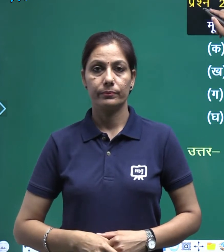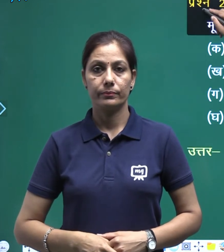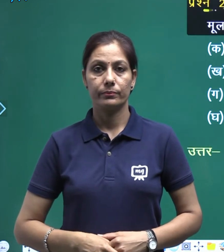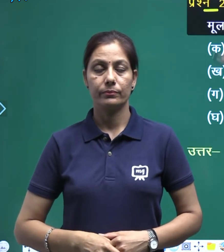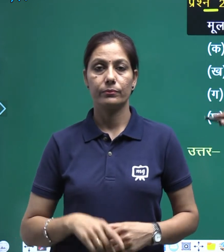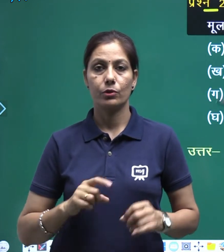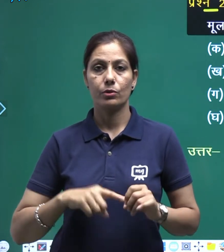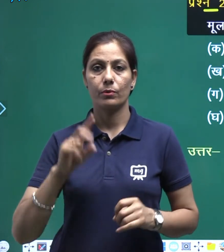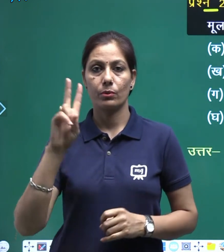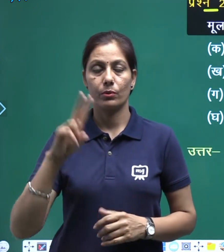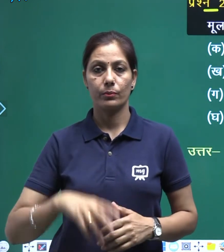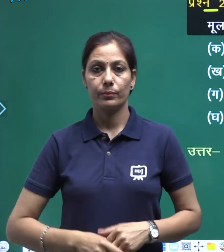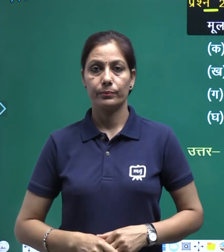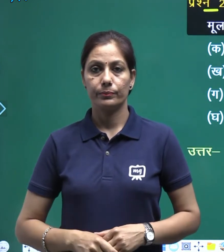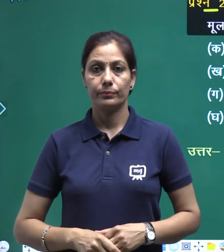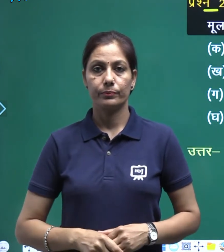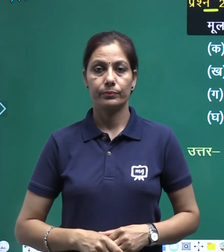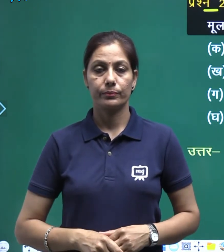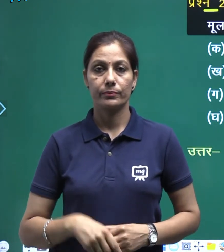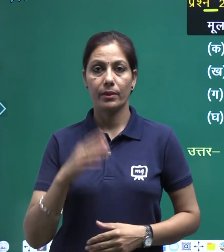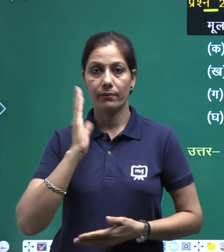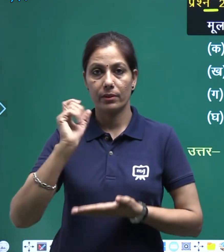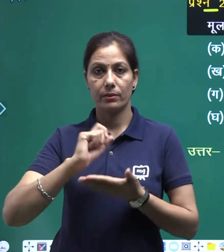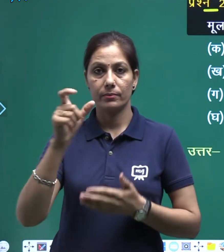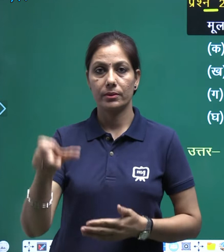प्रश्न 2, कवि त्रिलोचन का